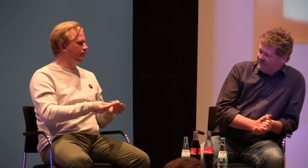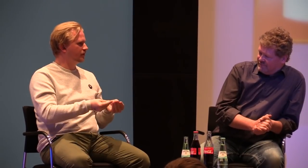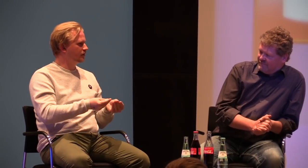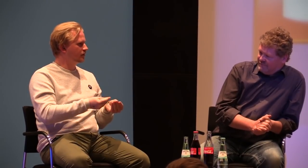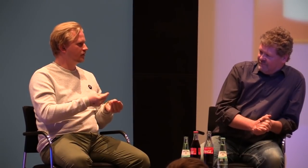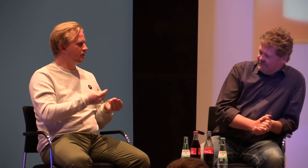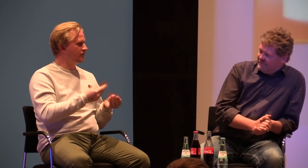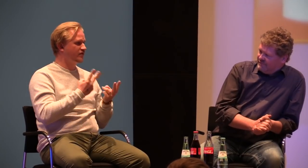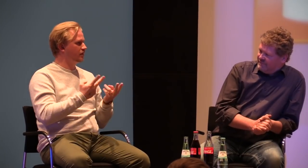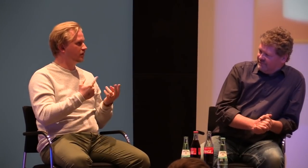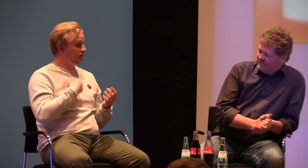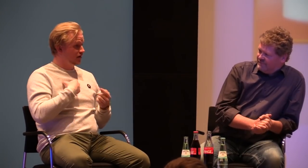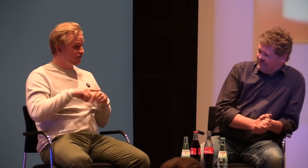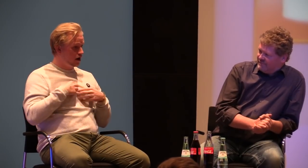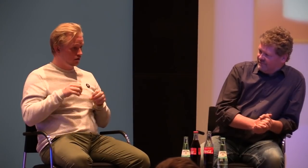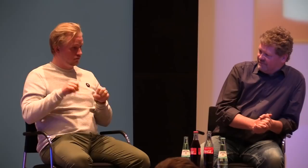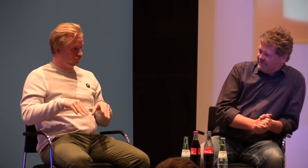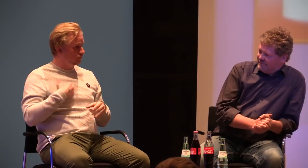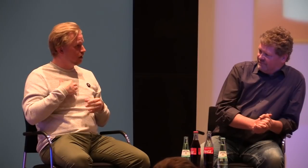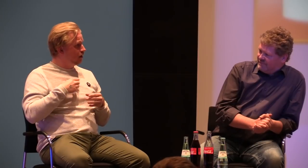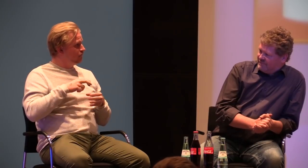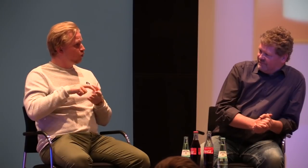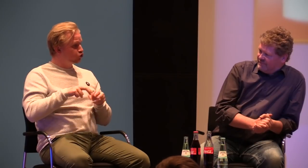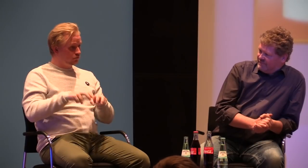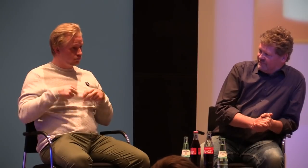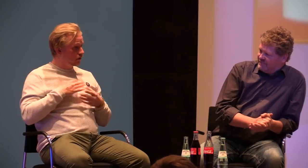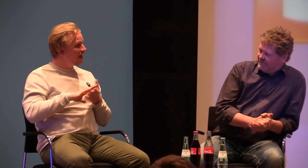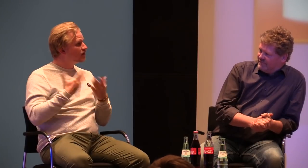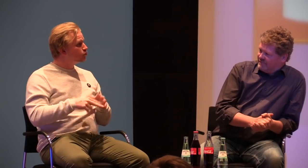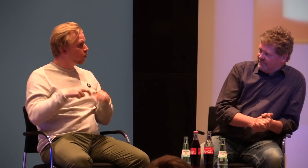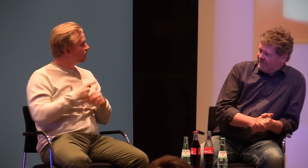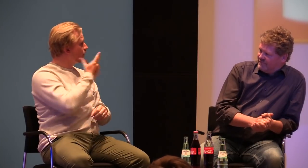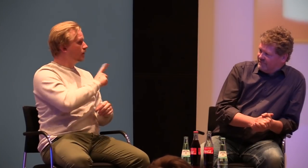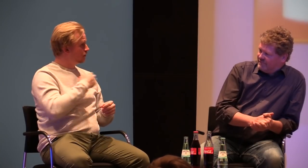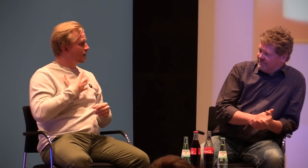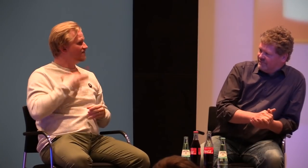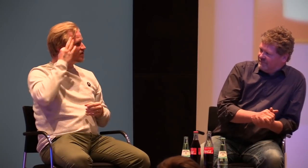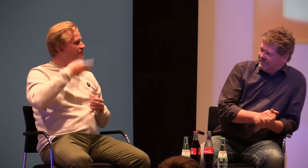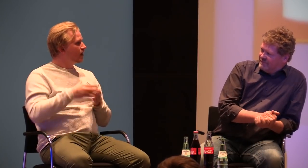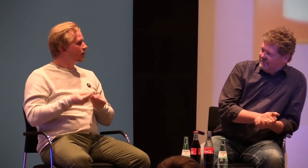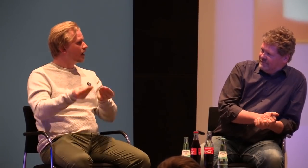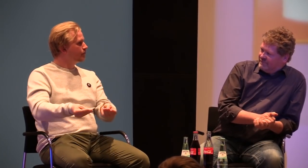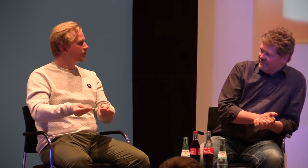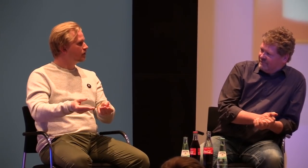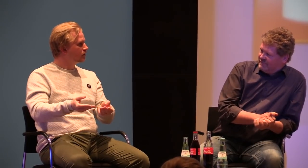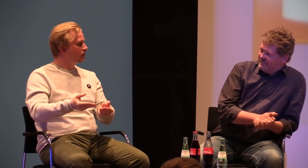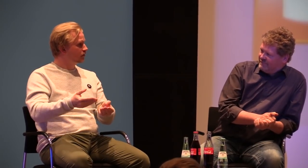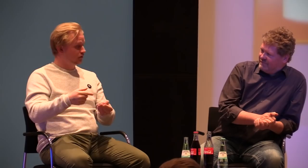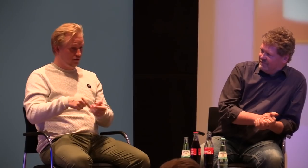Und vor allen Dingen braucht man natürlich auch dieses Know-how, beziehungsweise muss dieses Know-how auch einfach weitergehen. Das ist ganz, ganz wichtig. Ich finde es